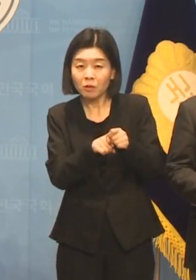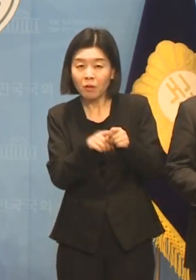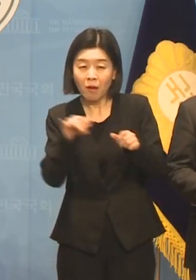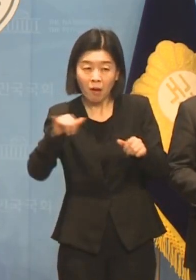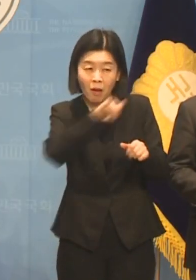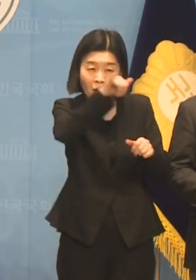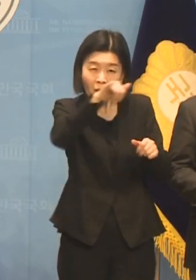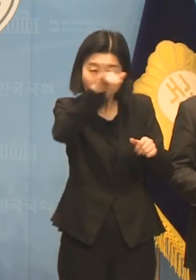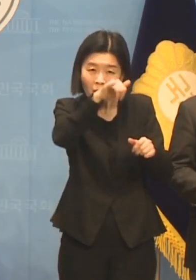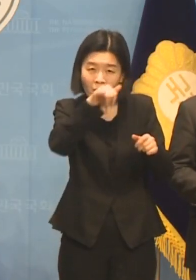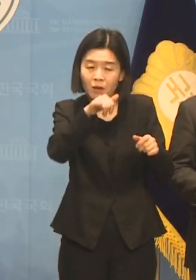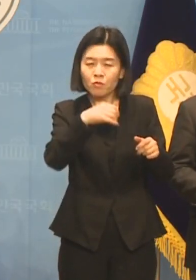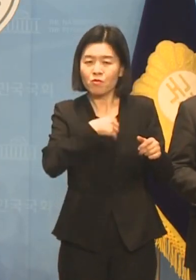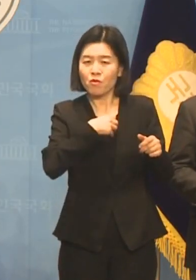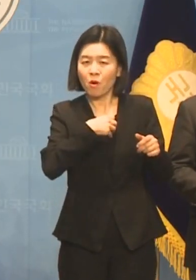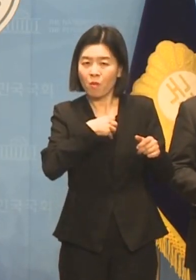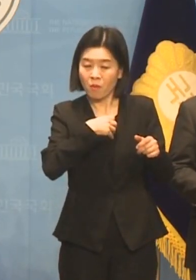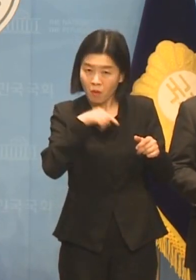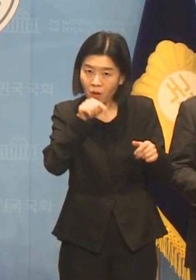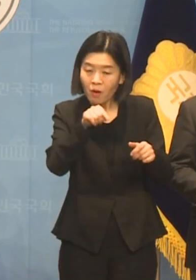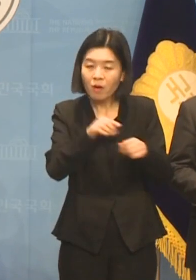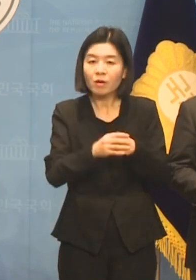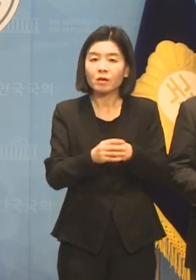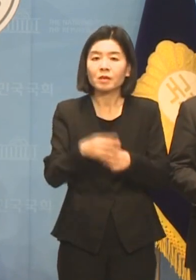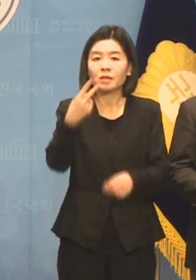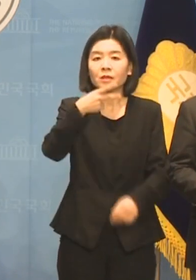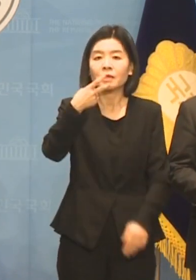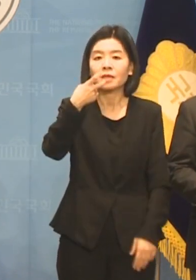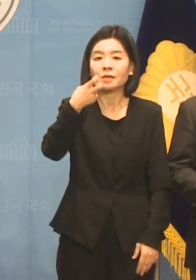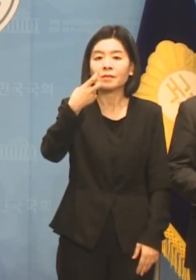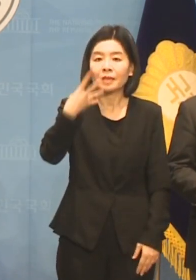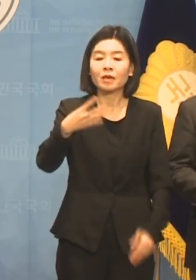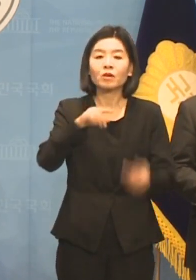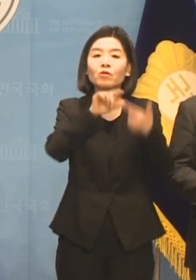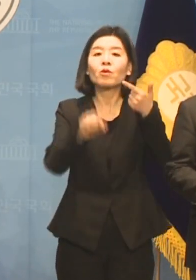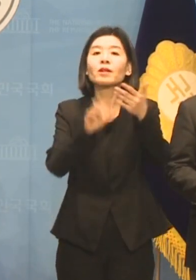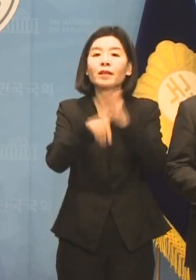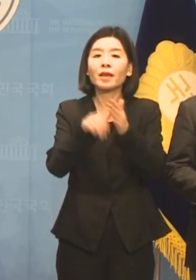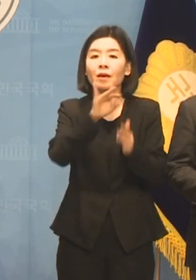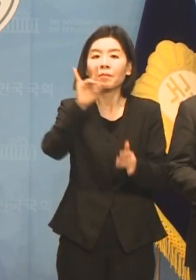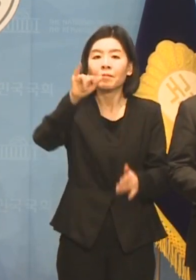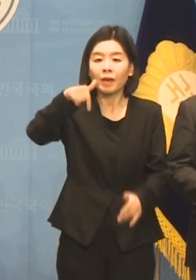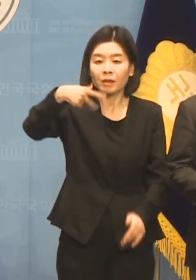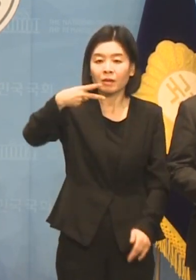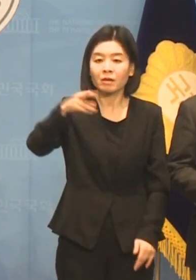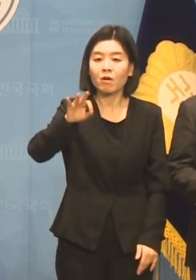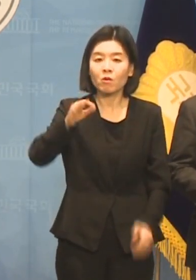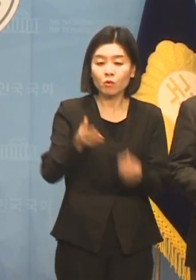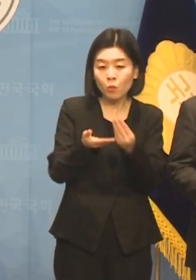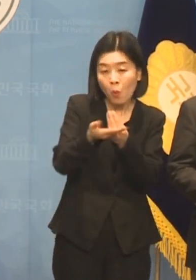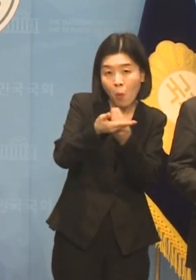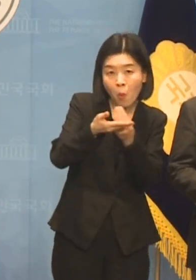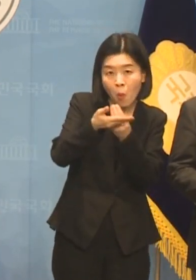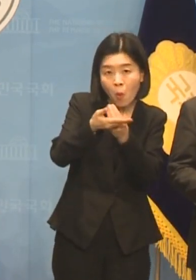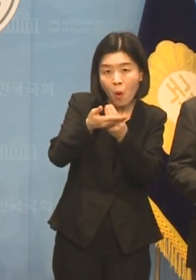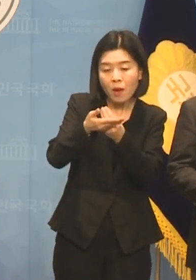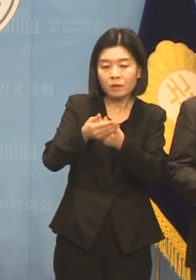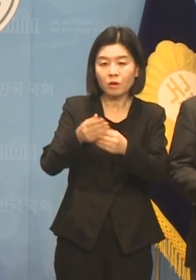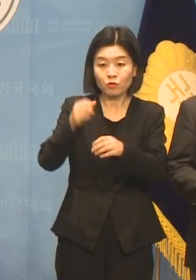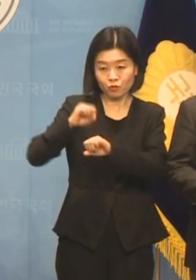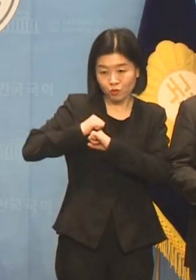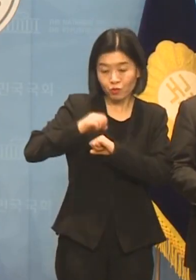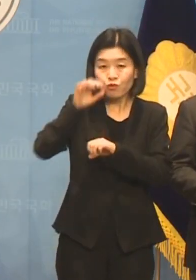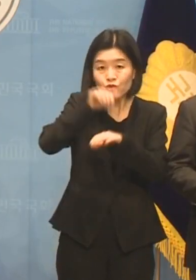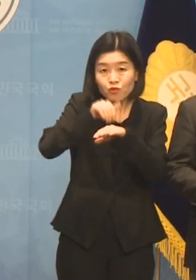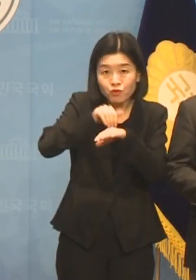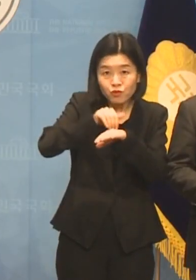높여갔습니다. 2024년 6월 백령도에서 대규모 통합작전이 진행되었으며